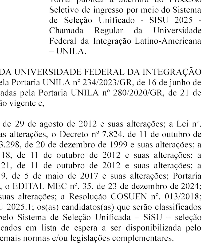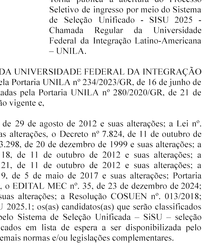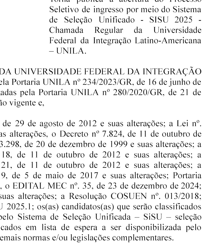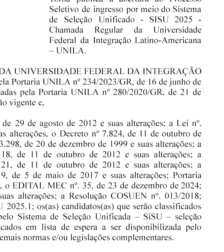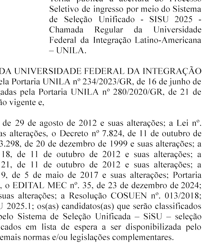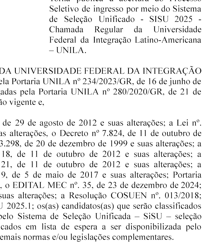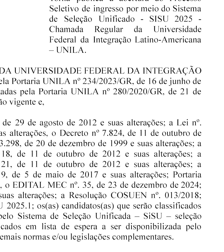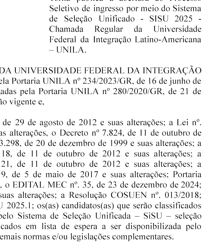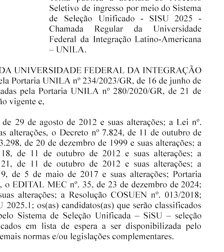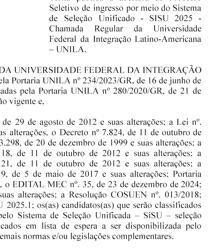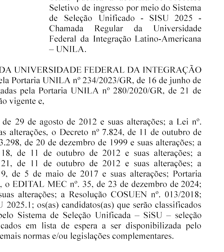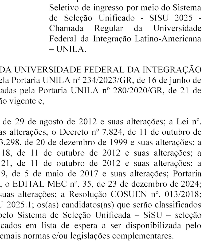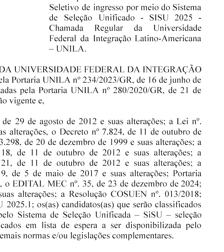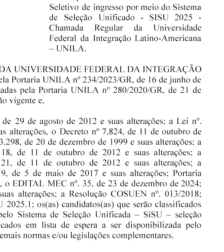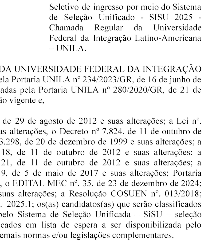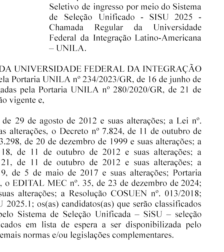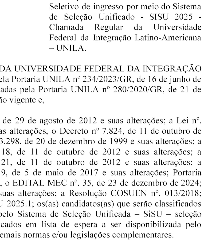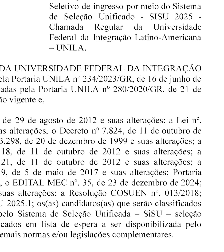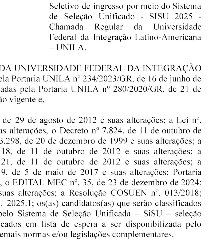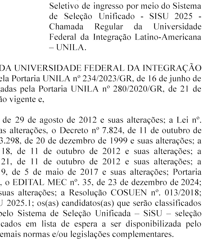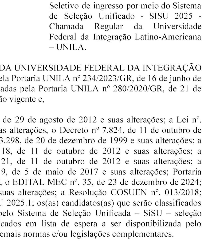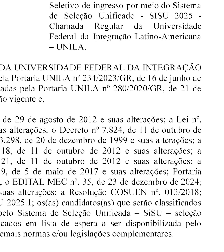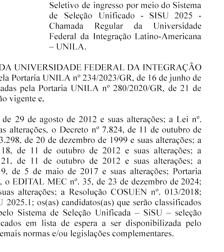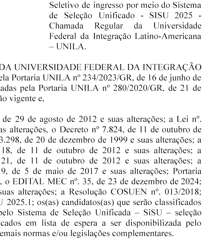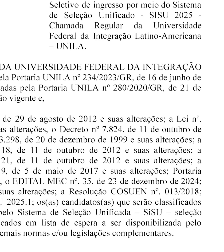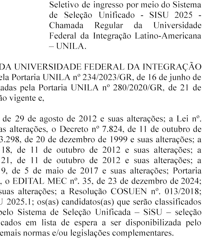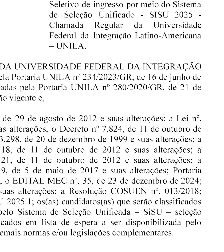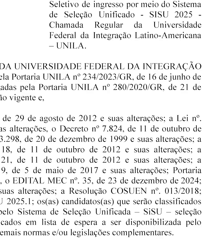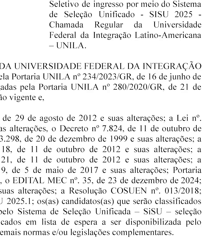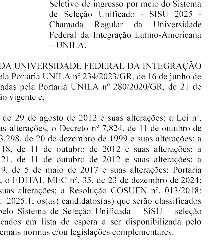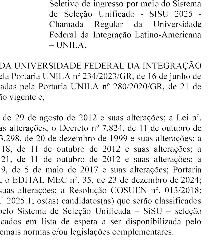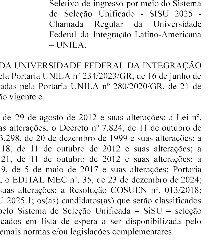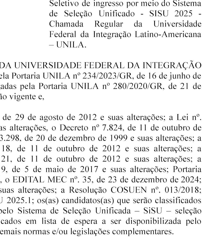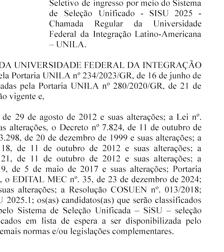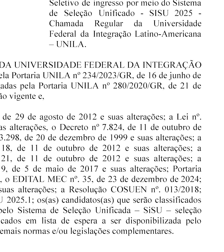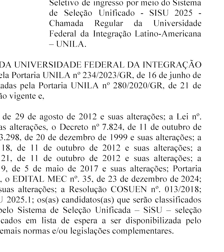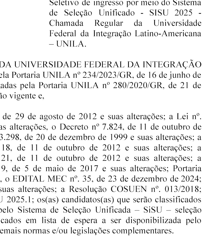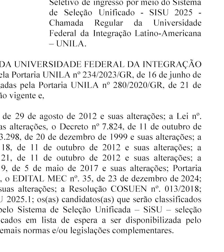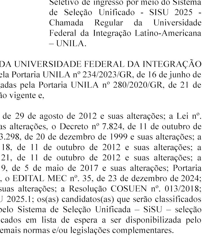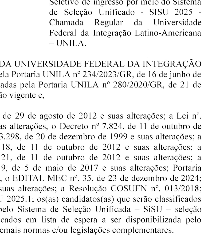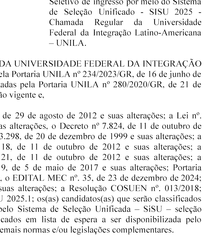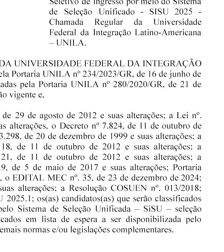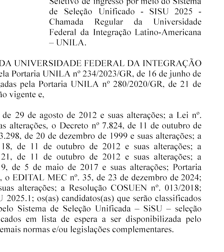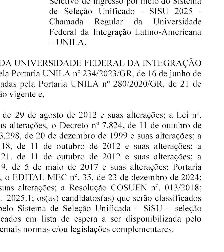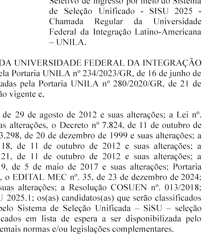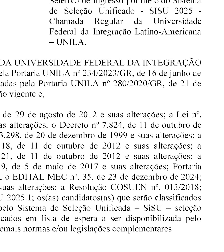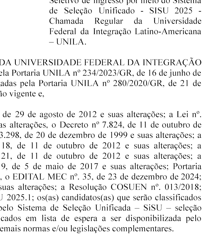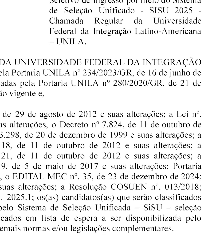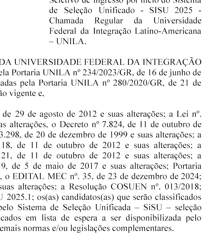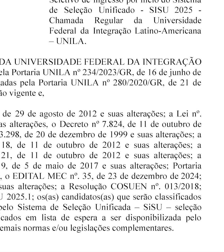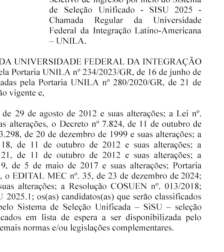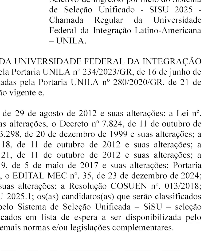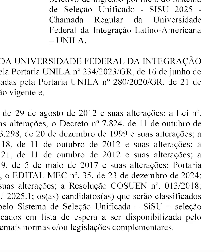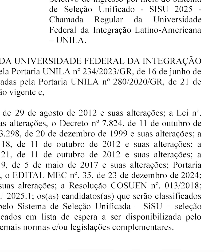de adesão da UNILA ao SISU 2025.1. Os candidatos que serão classificados para a matrícula